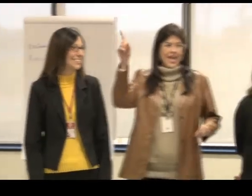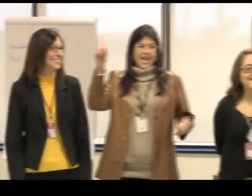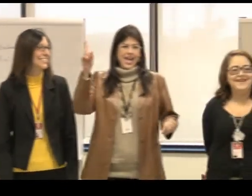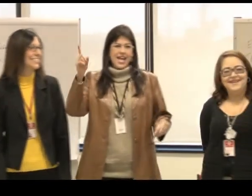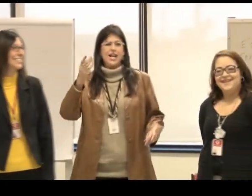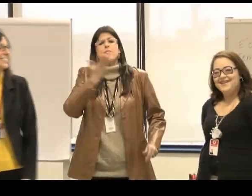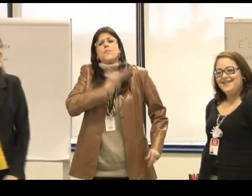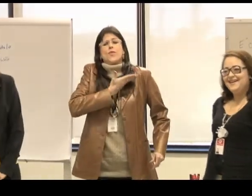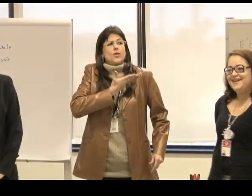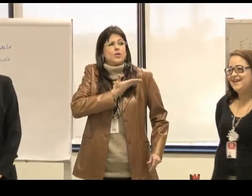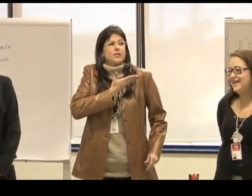Acabou? Próxima.